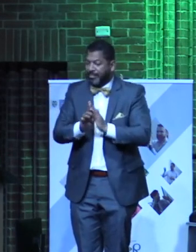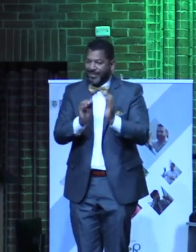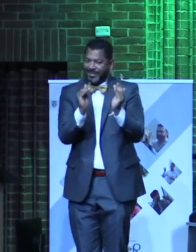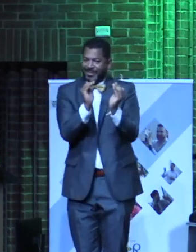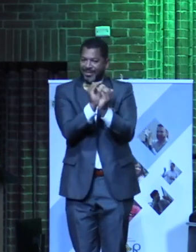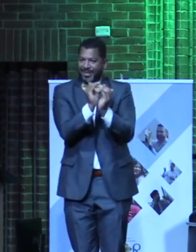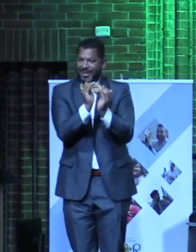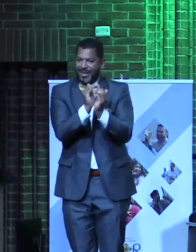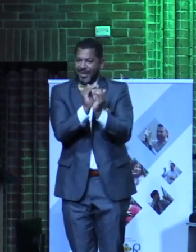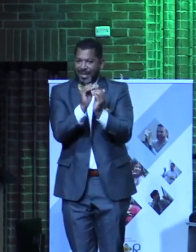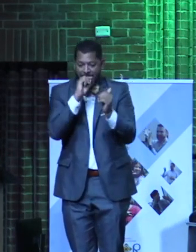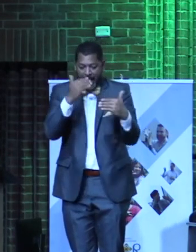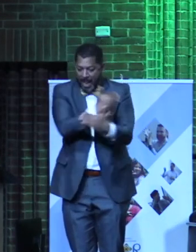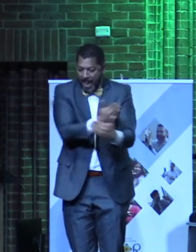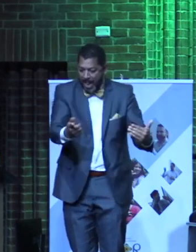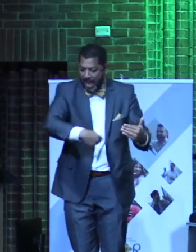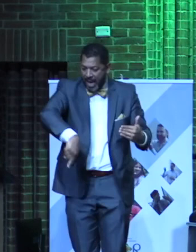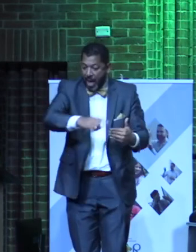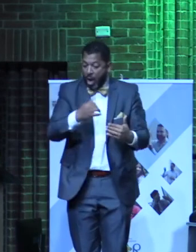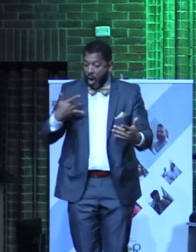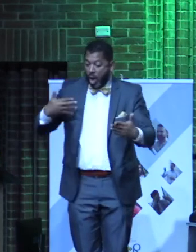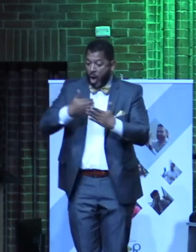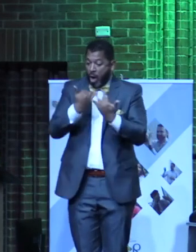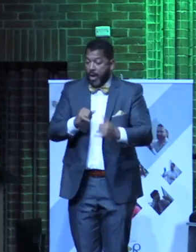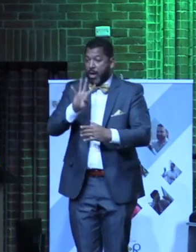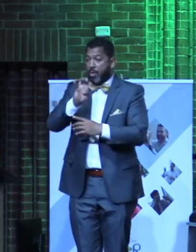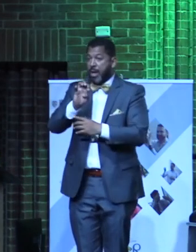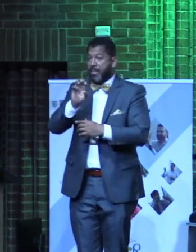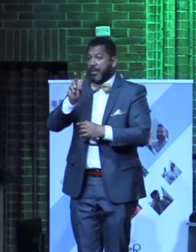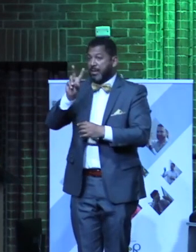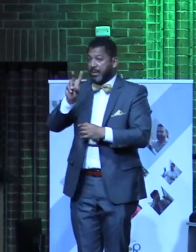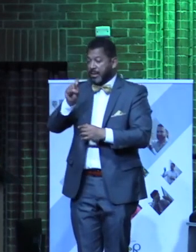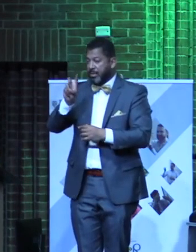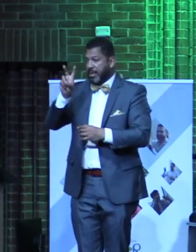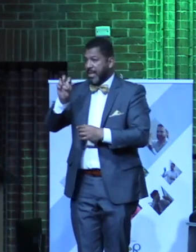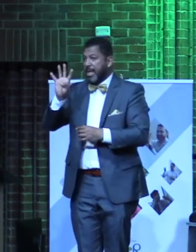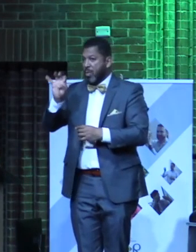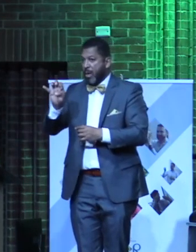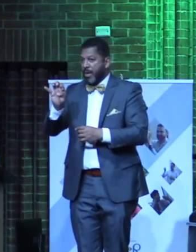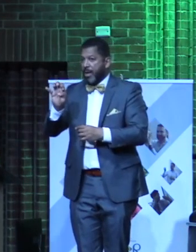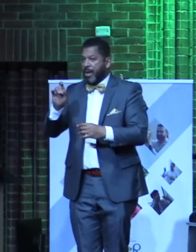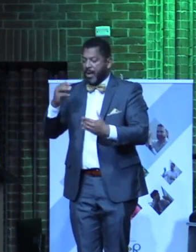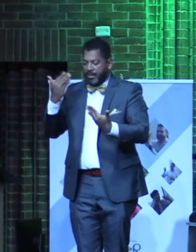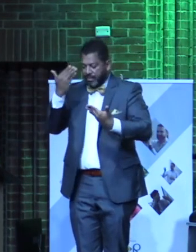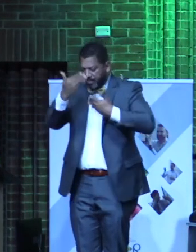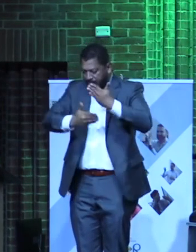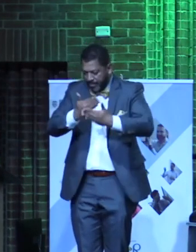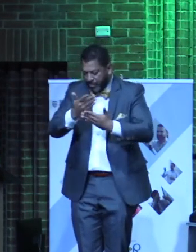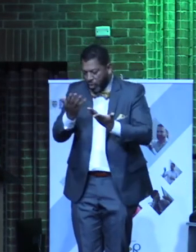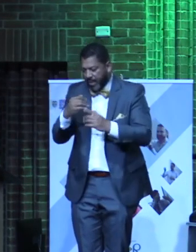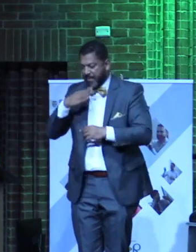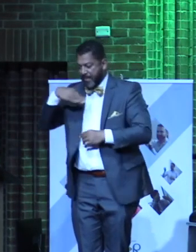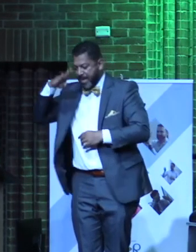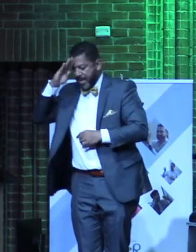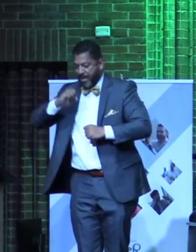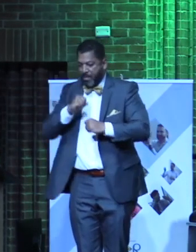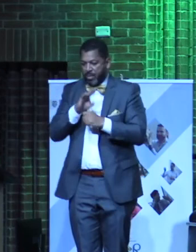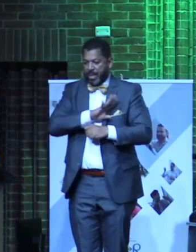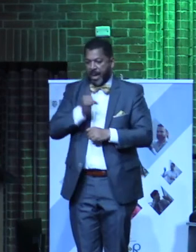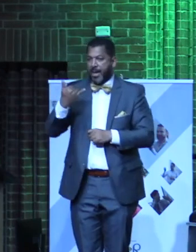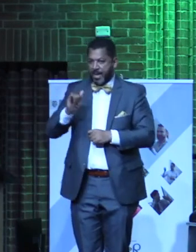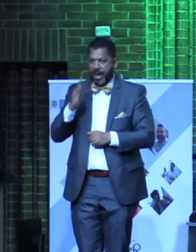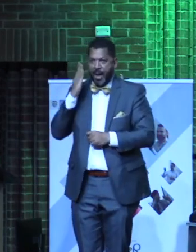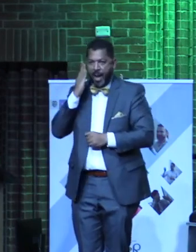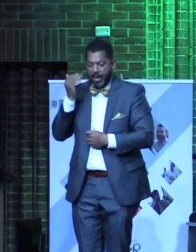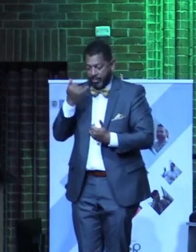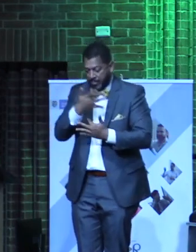ICBF, estos niños detectados, tenemos a hoy 9.679 niños tamizados en Medellín, Bogotá y Cali, de